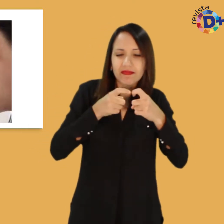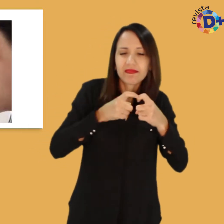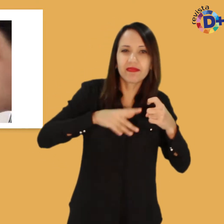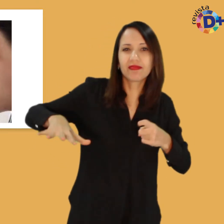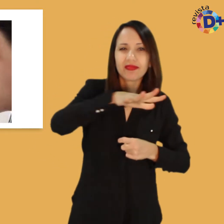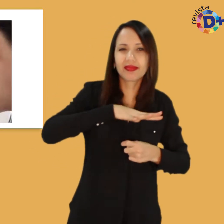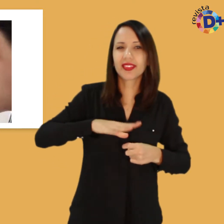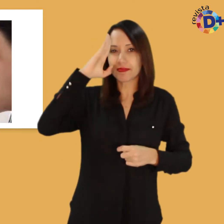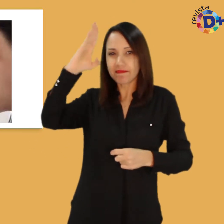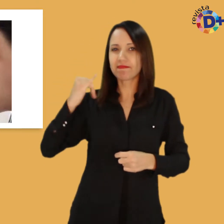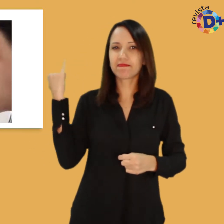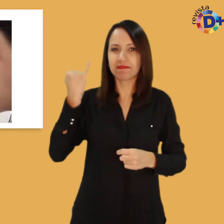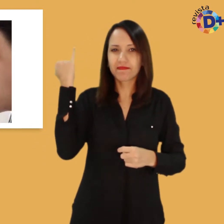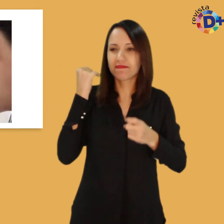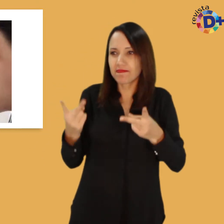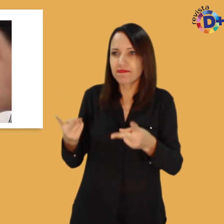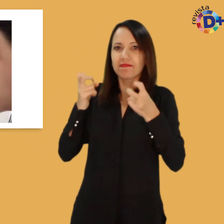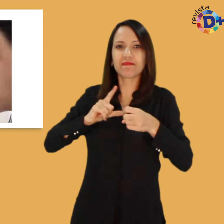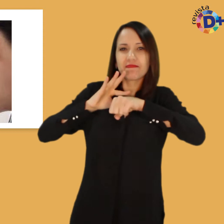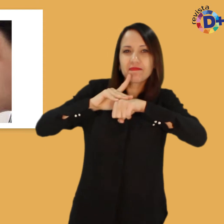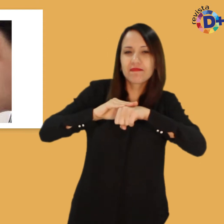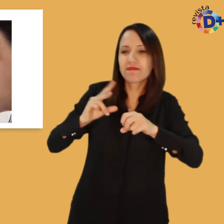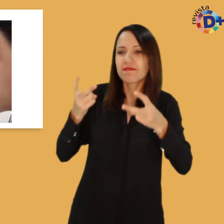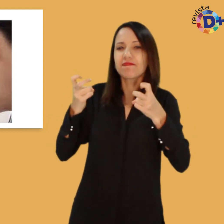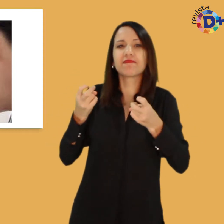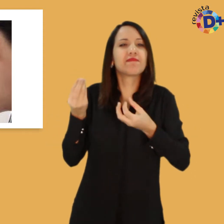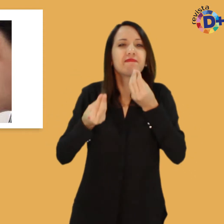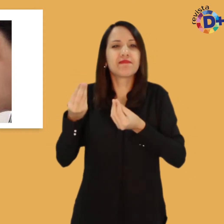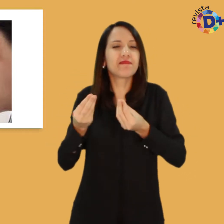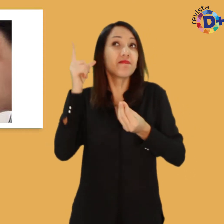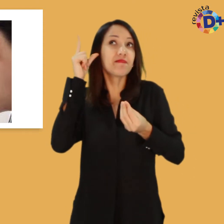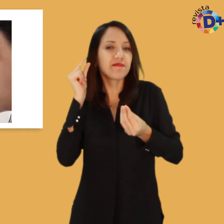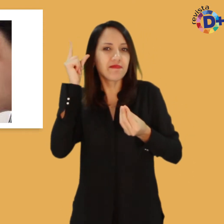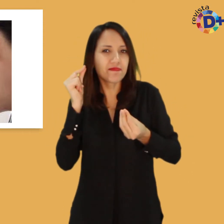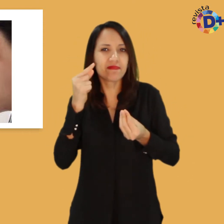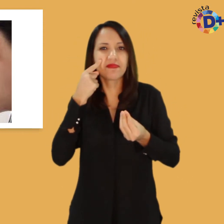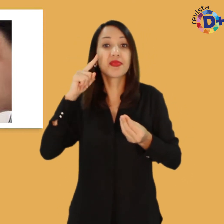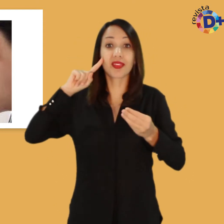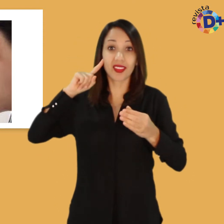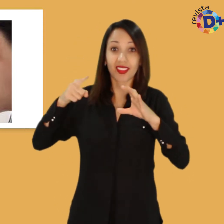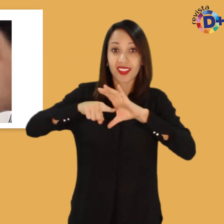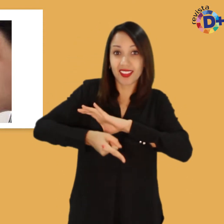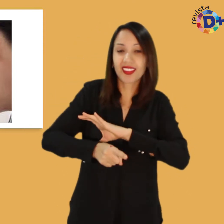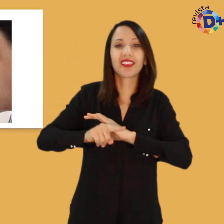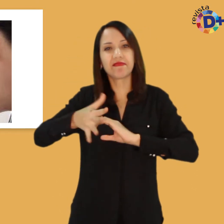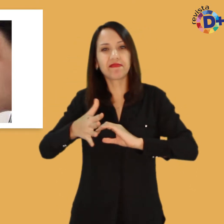os aspectos patológicos e fisiológicos da surdez, a fim de que se possa desenvolver um trabalho